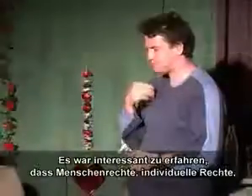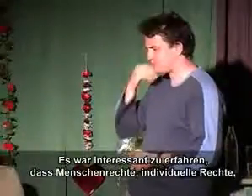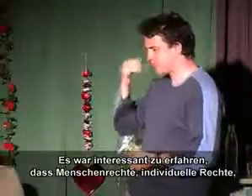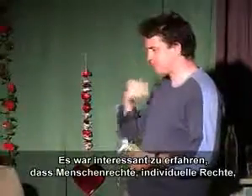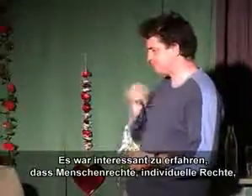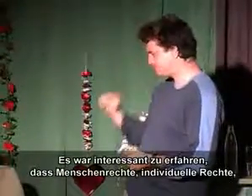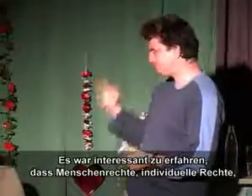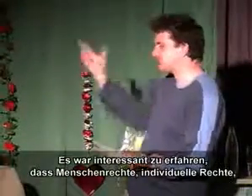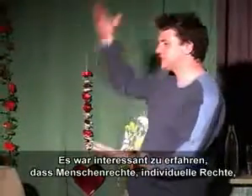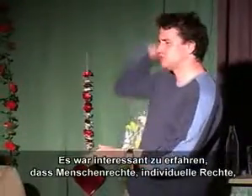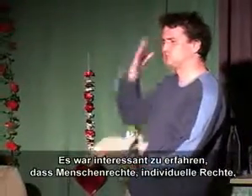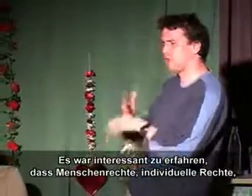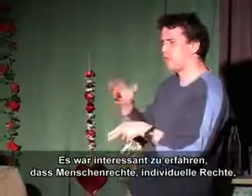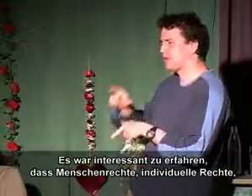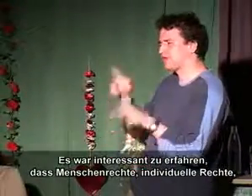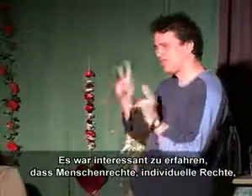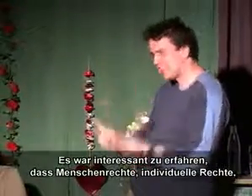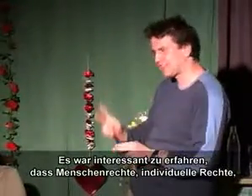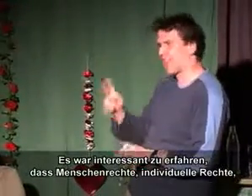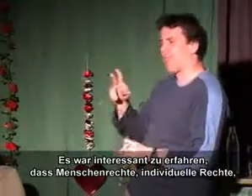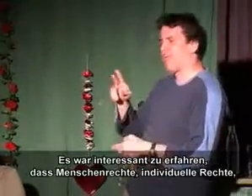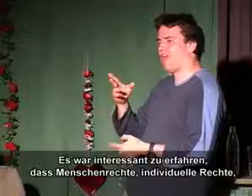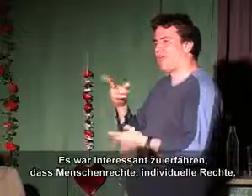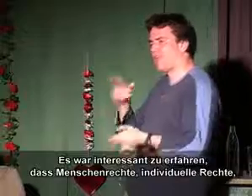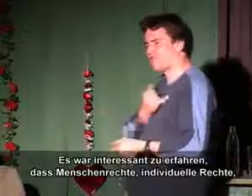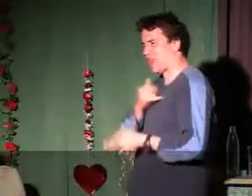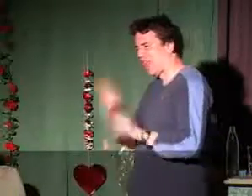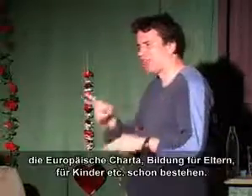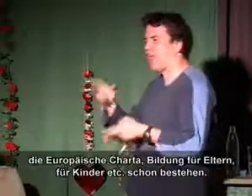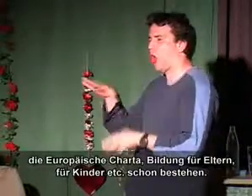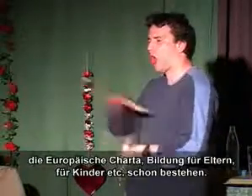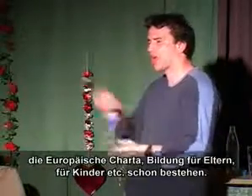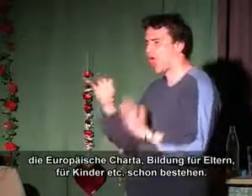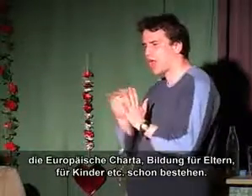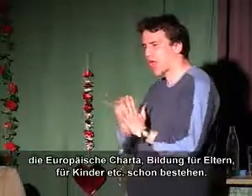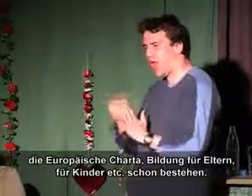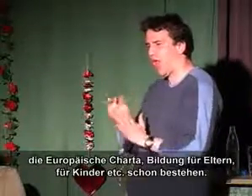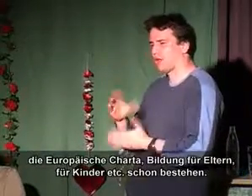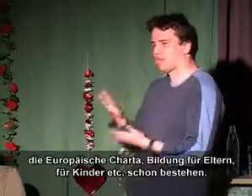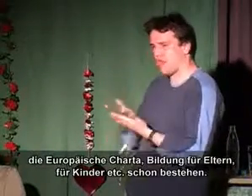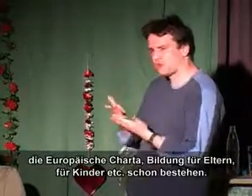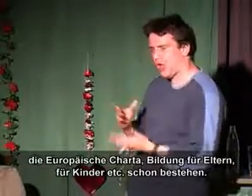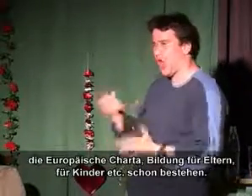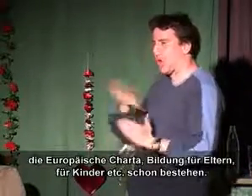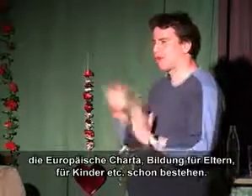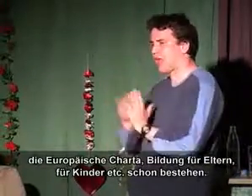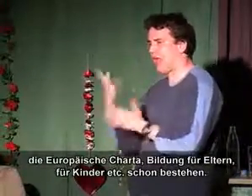Es war interessant zu erfahren, dass Menschenrechte, individuelle Rechte, die Europäische Charta, Bildung für Eltern, für Kinder etc.